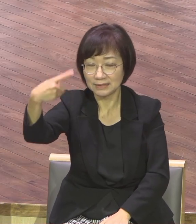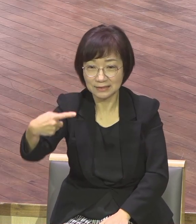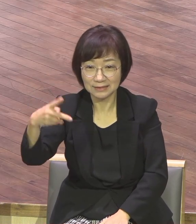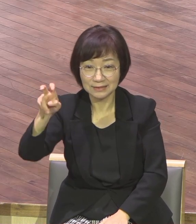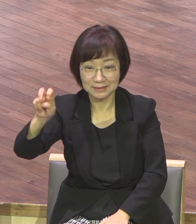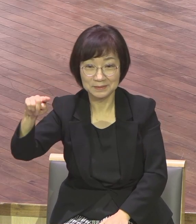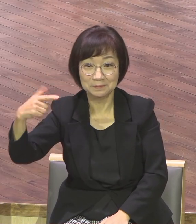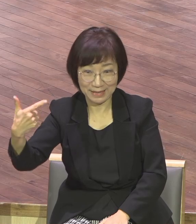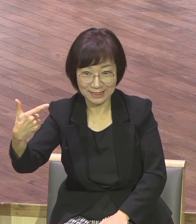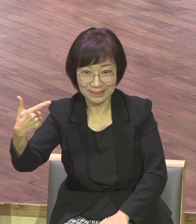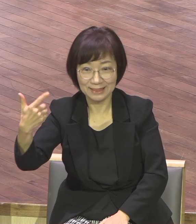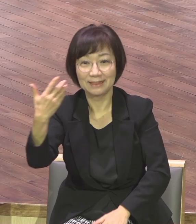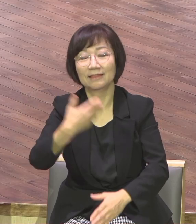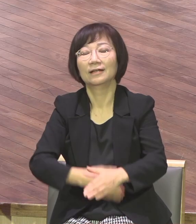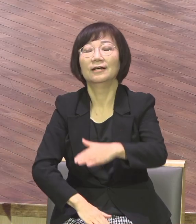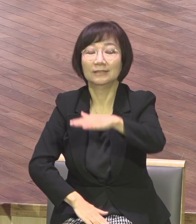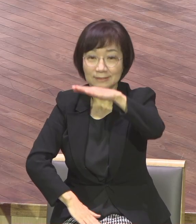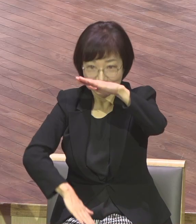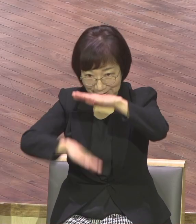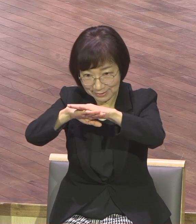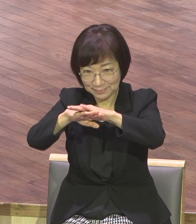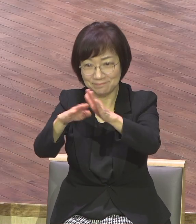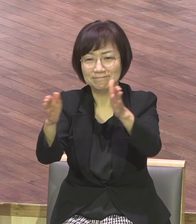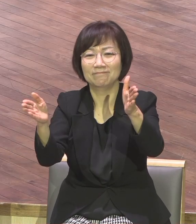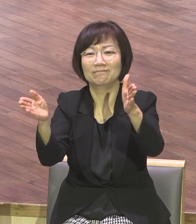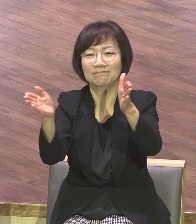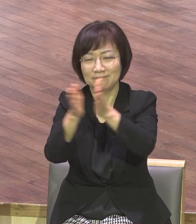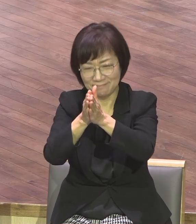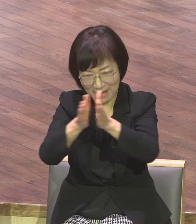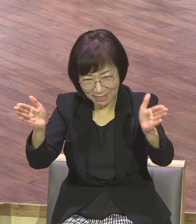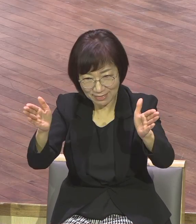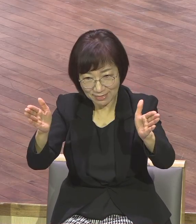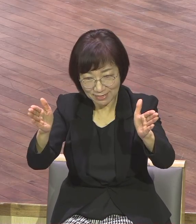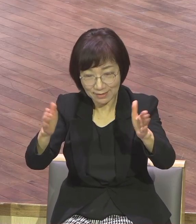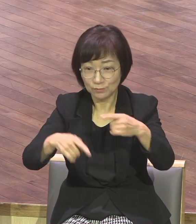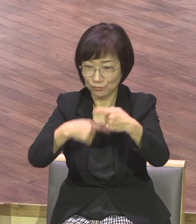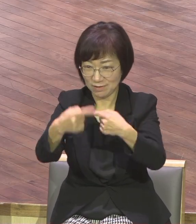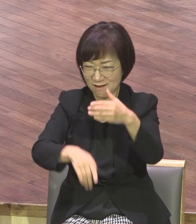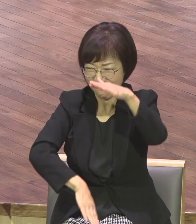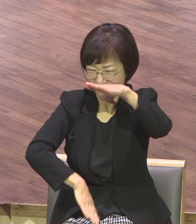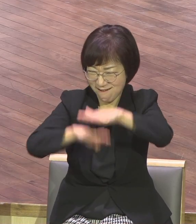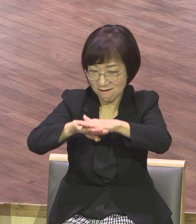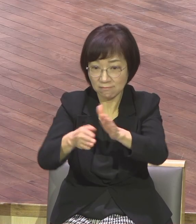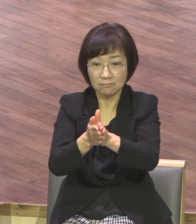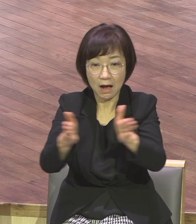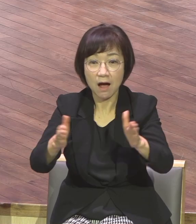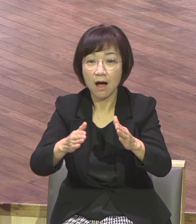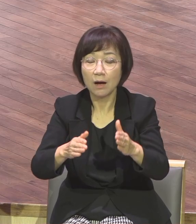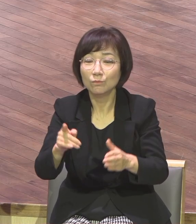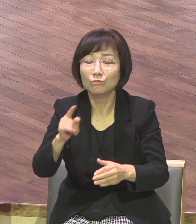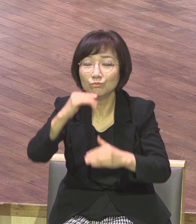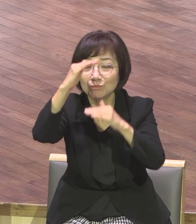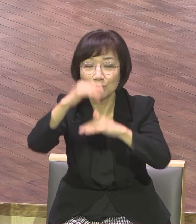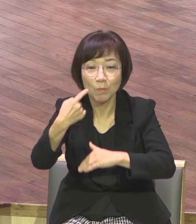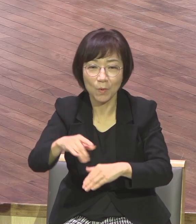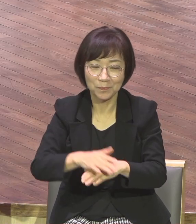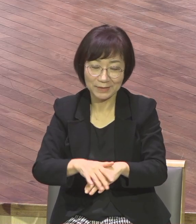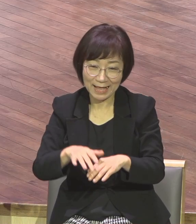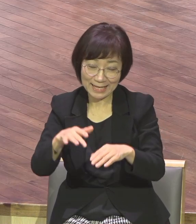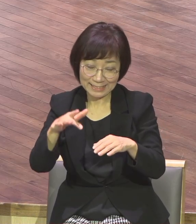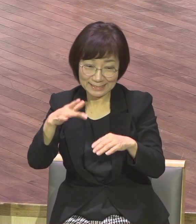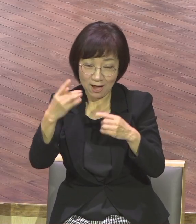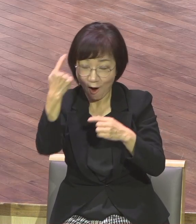이 스타트만의 핵심이 뭐냐? 사실적으로 새가족 정착입니다. 새가족이 많이